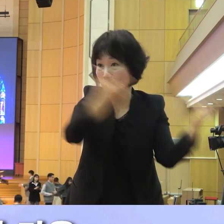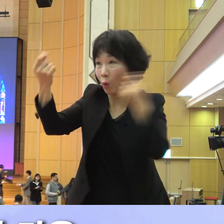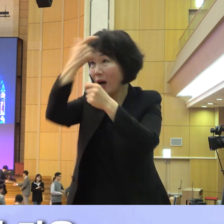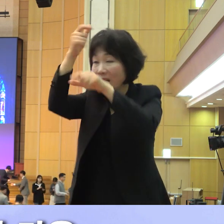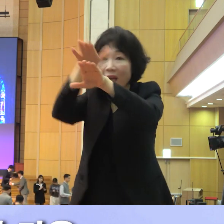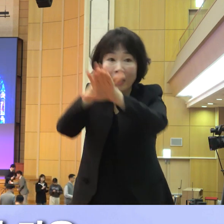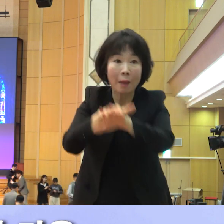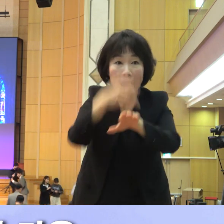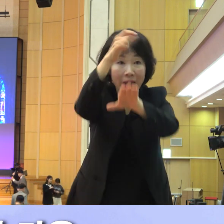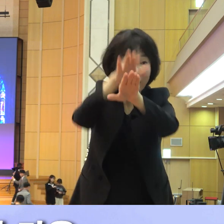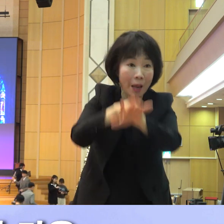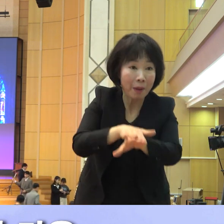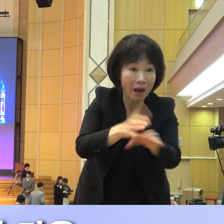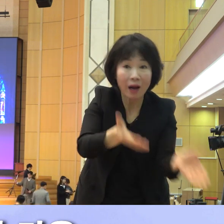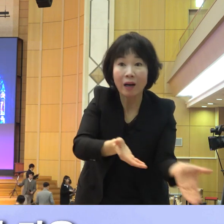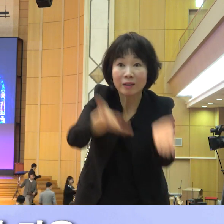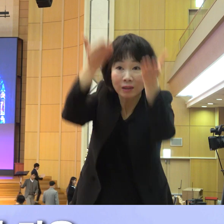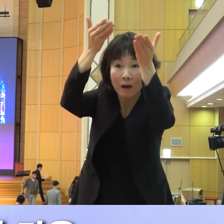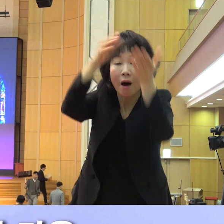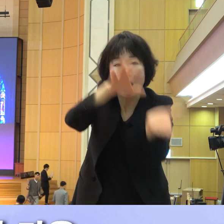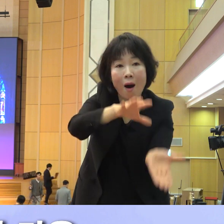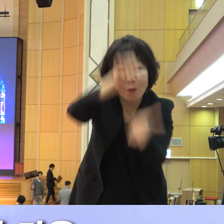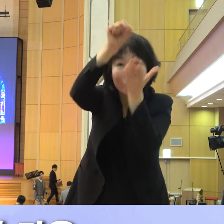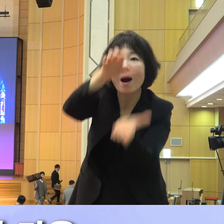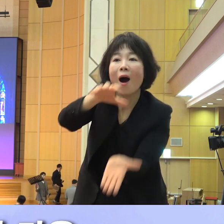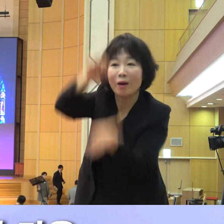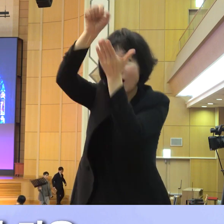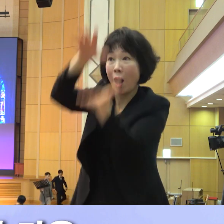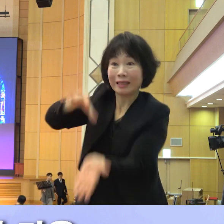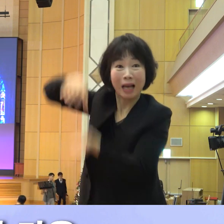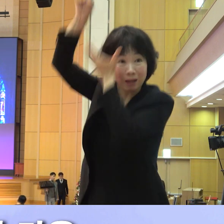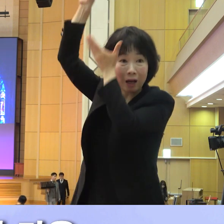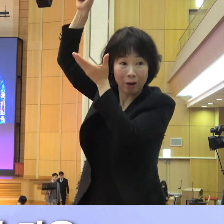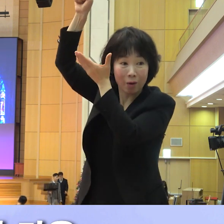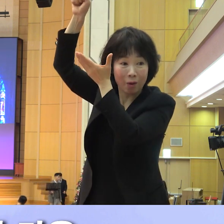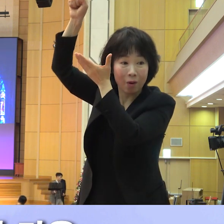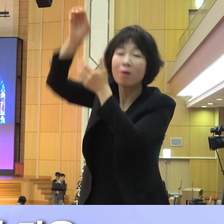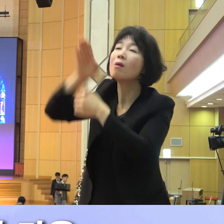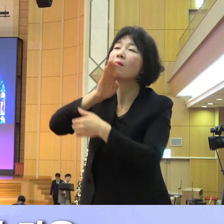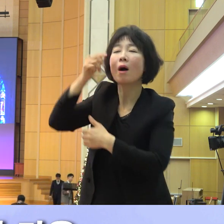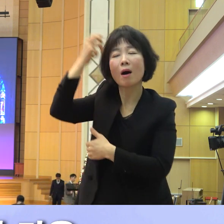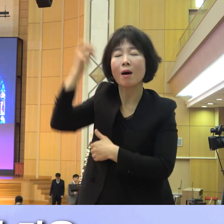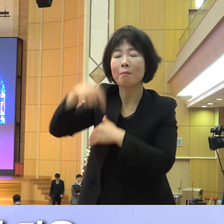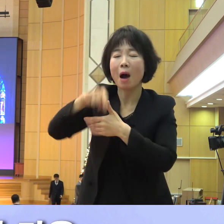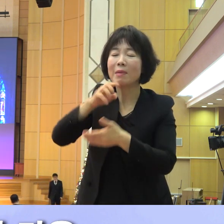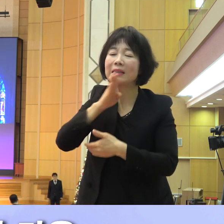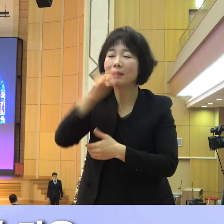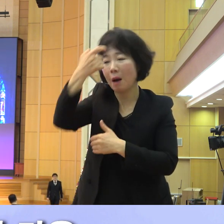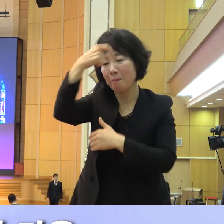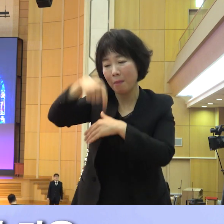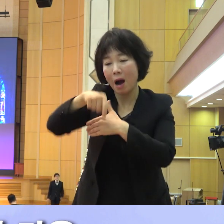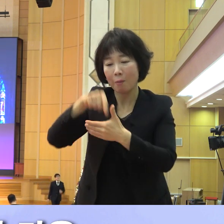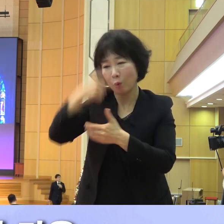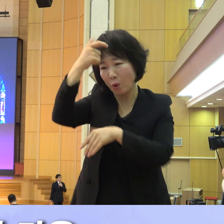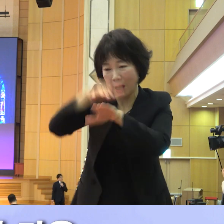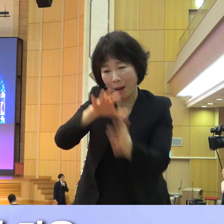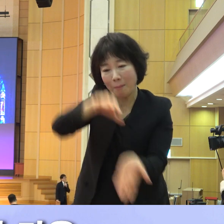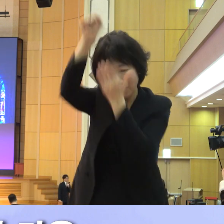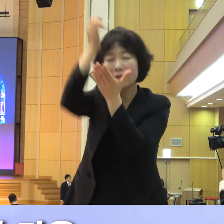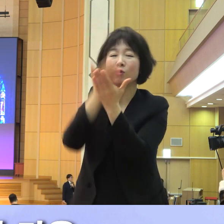예배가 하나님께 거룩한 산제사 신령과 진정으로 드려지는 예배 되게